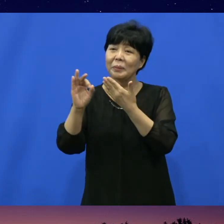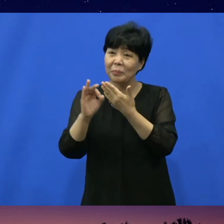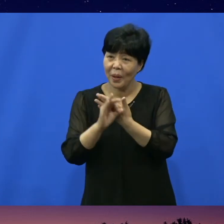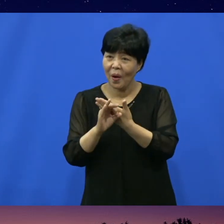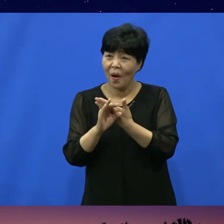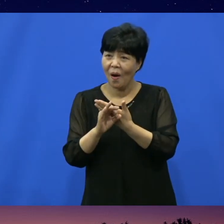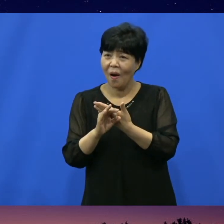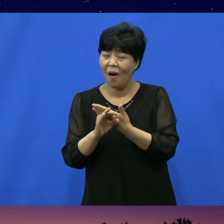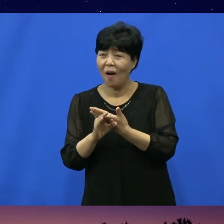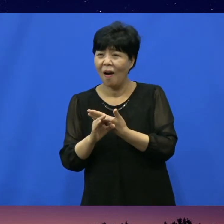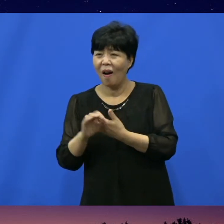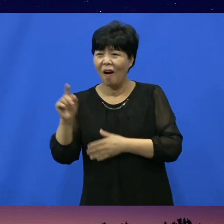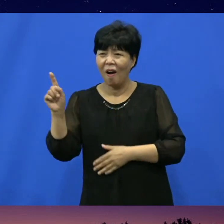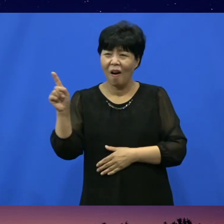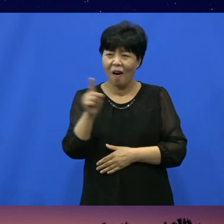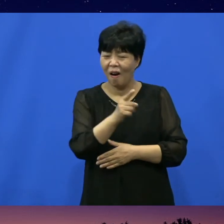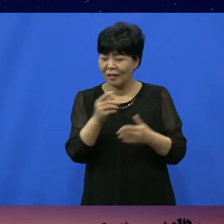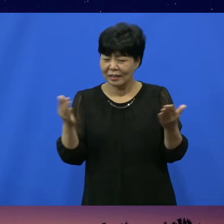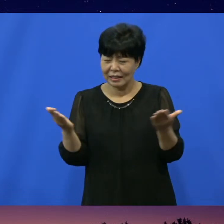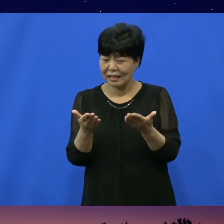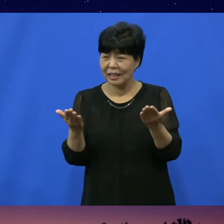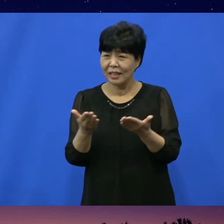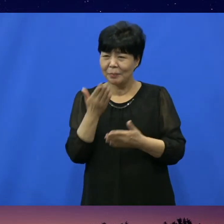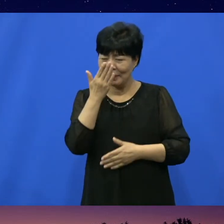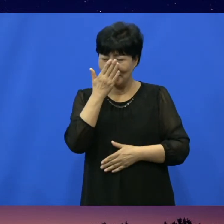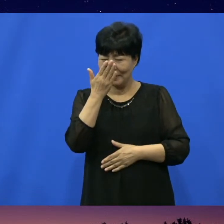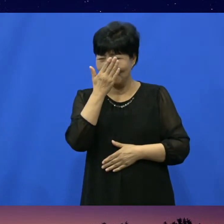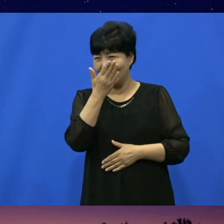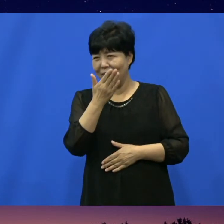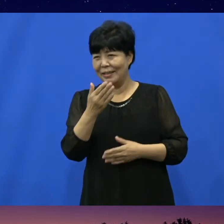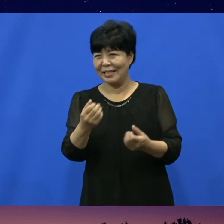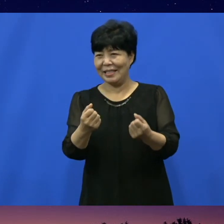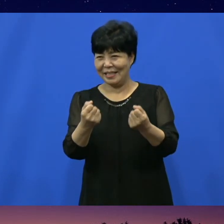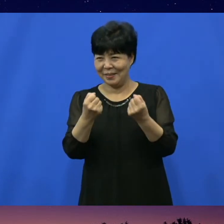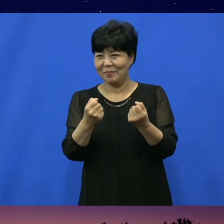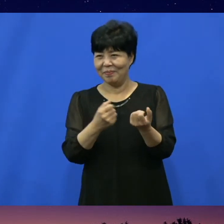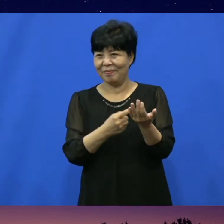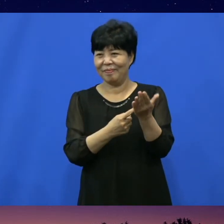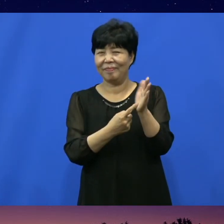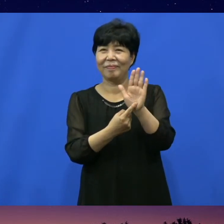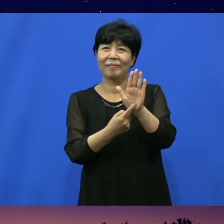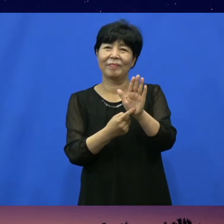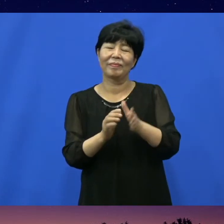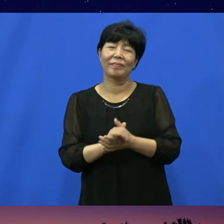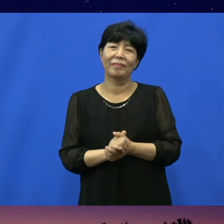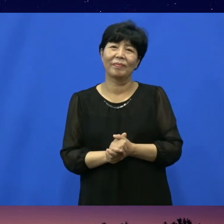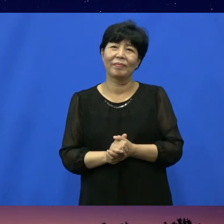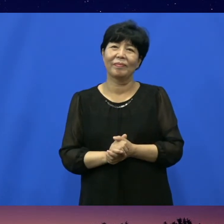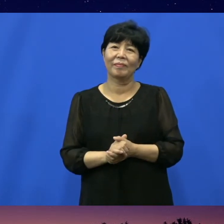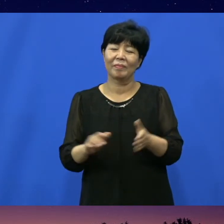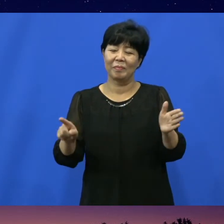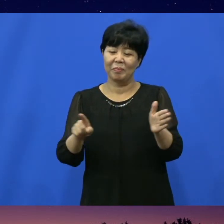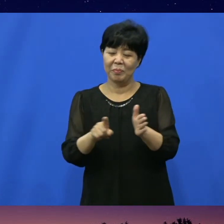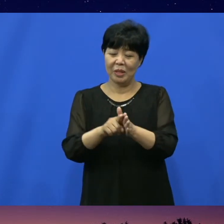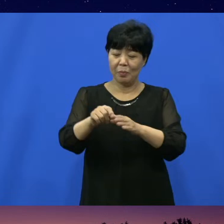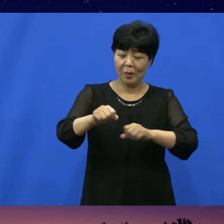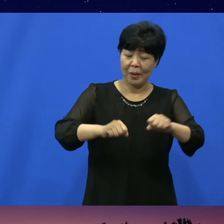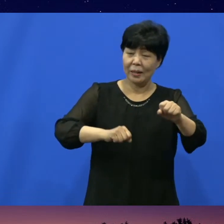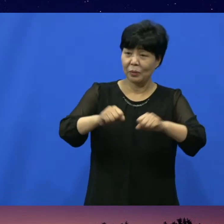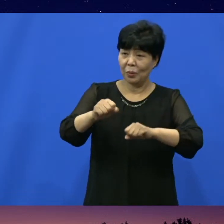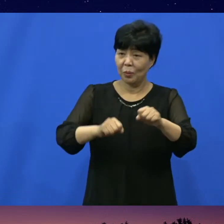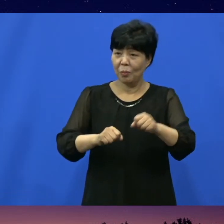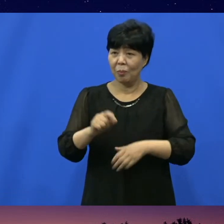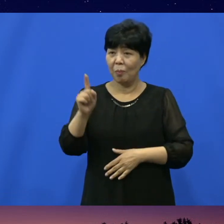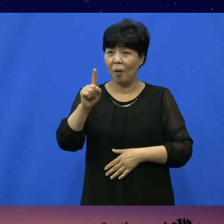무엇이든 할 수 있는 에너지가 그 안에서 다 나와요. 우리의 모든 신앙의 활동들은 그 사랑의 힘에서 나오는